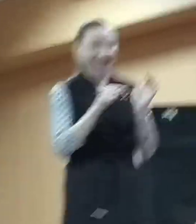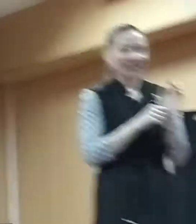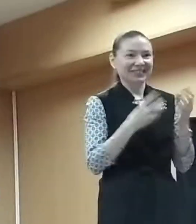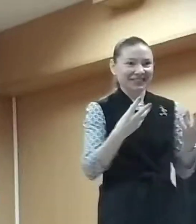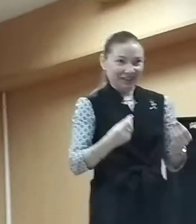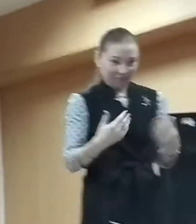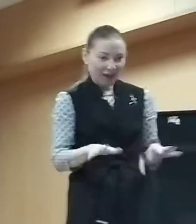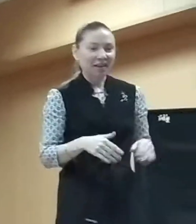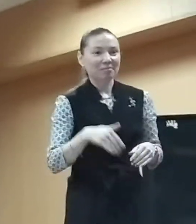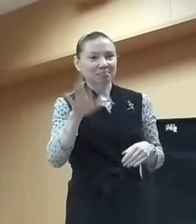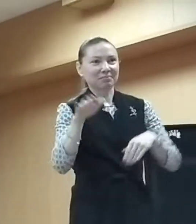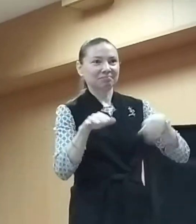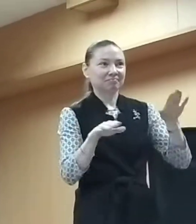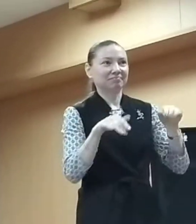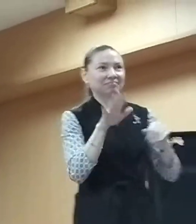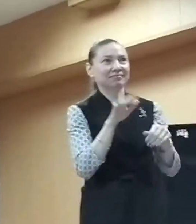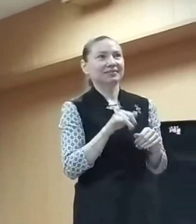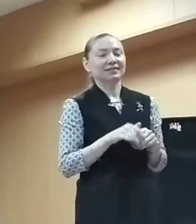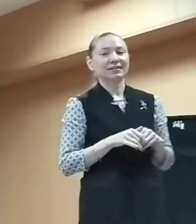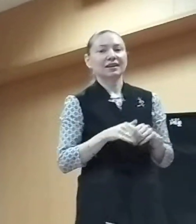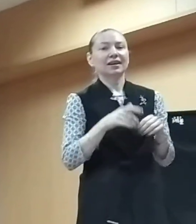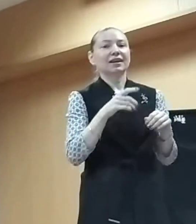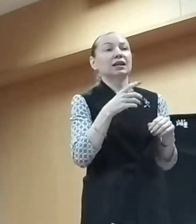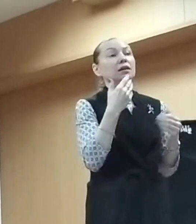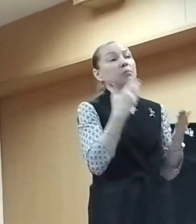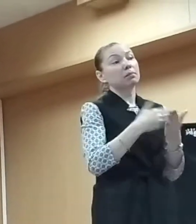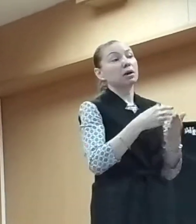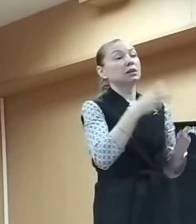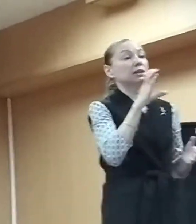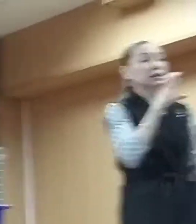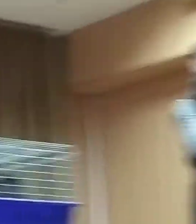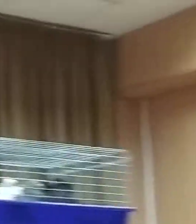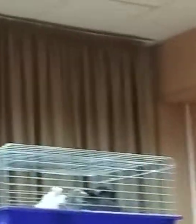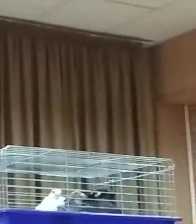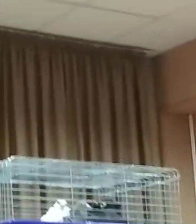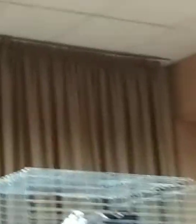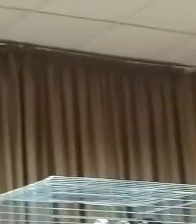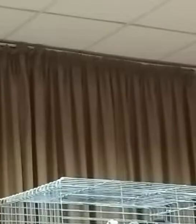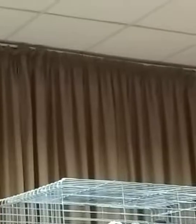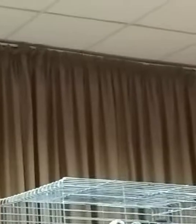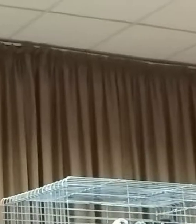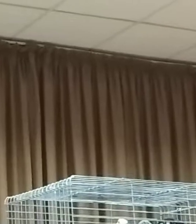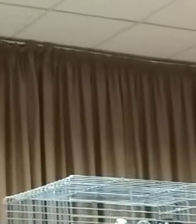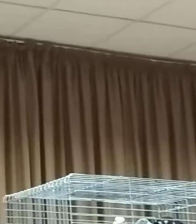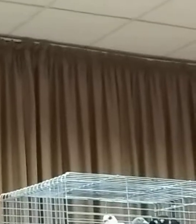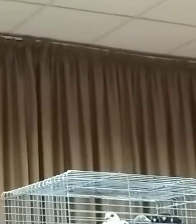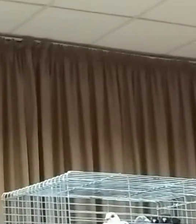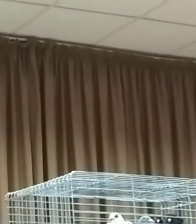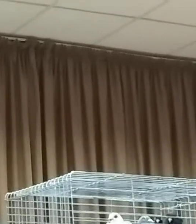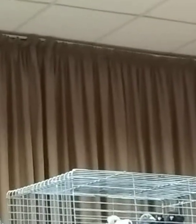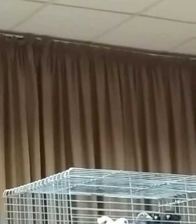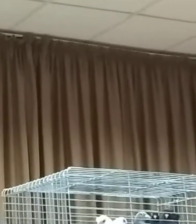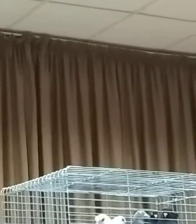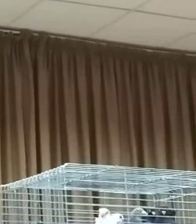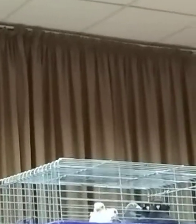Вот. И уже с 30 дня эта вся птица